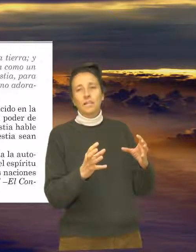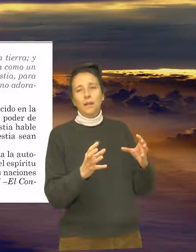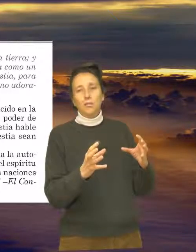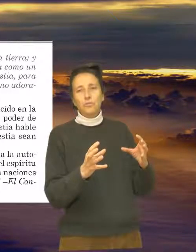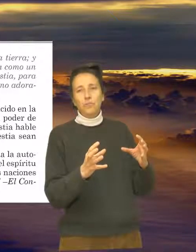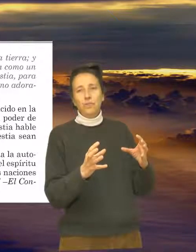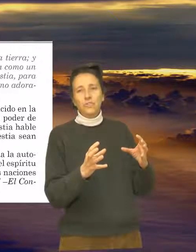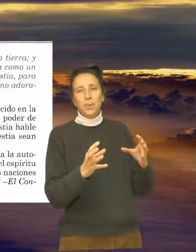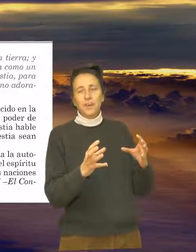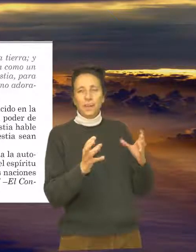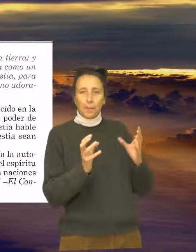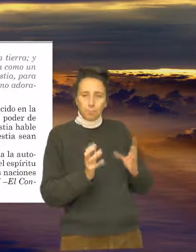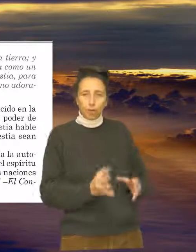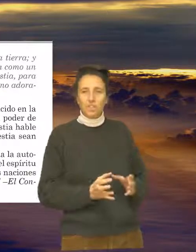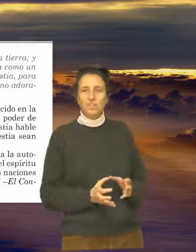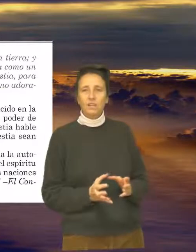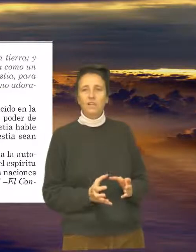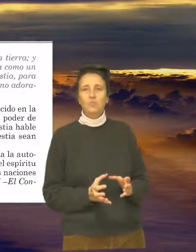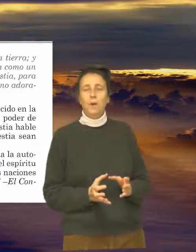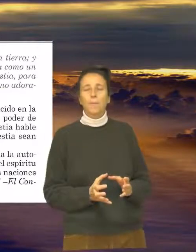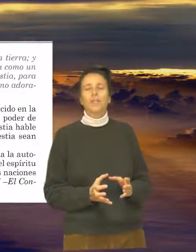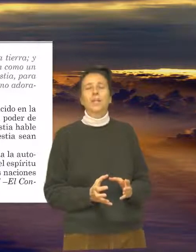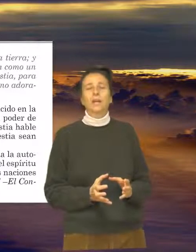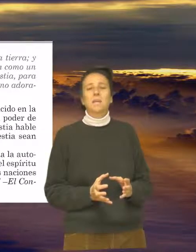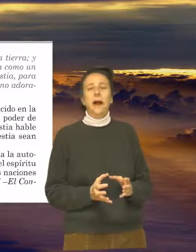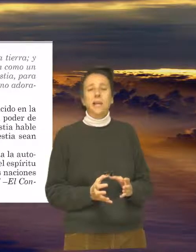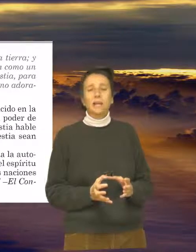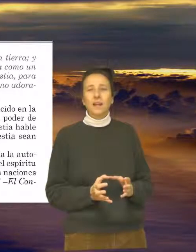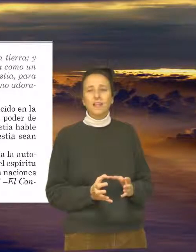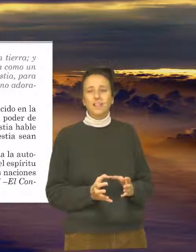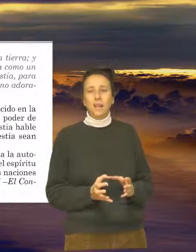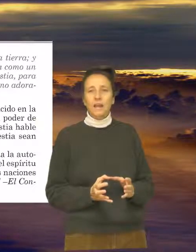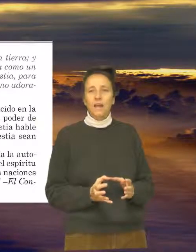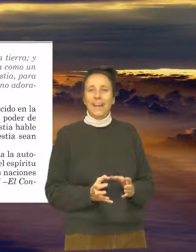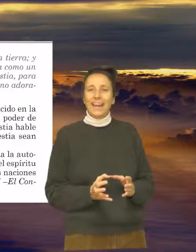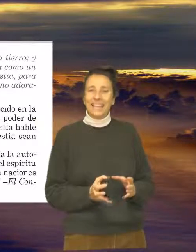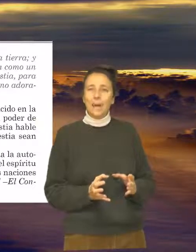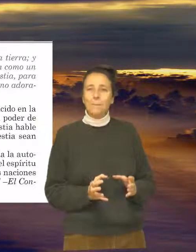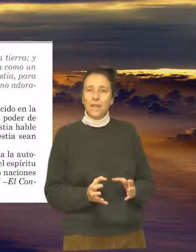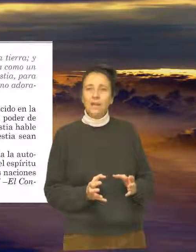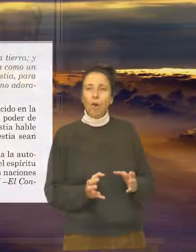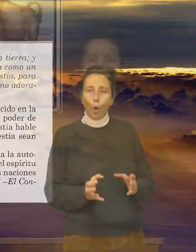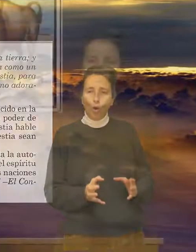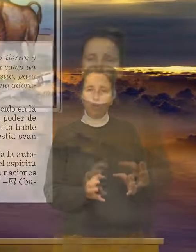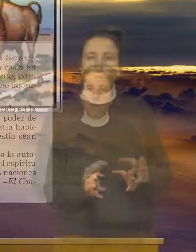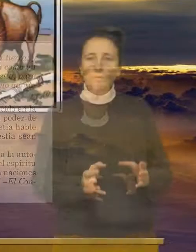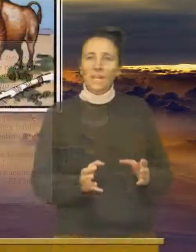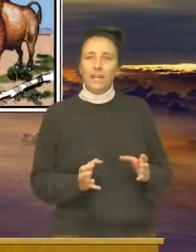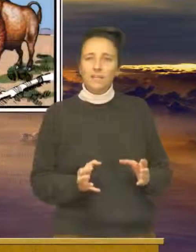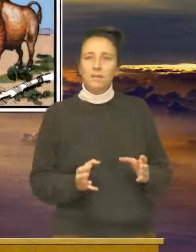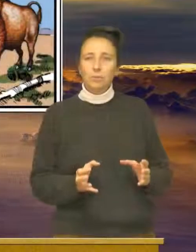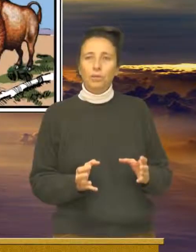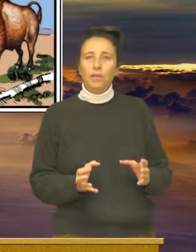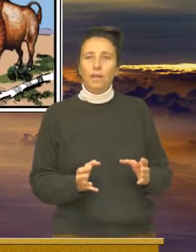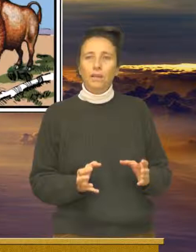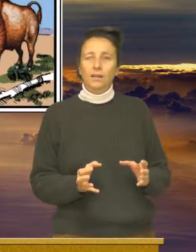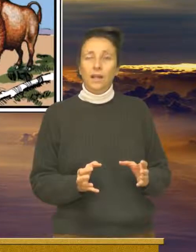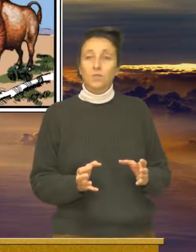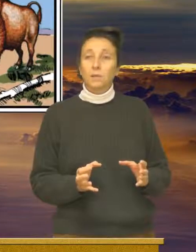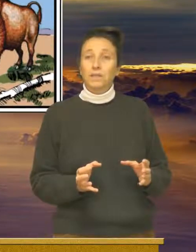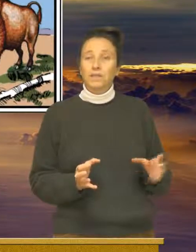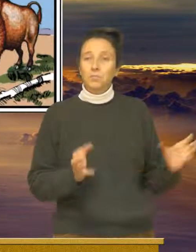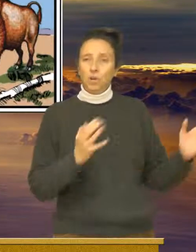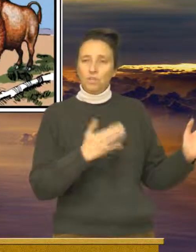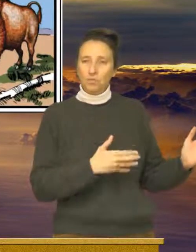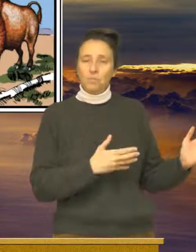civil Estados Unidos y América, protestantismo apóstata, imagen de la bestia, y también otro poder que es